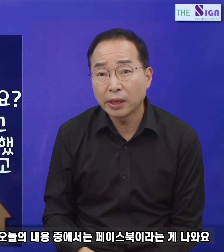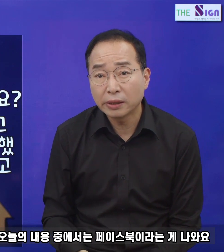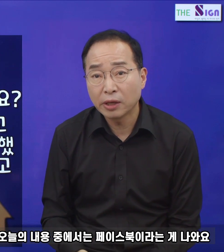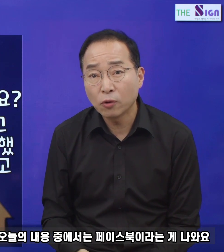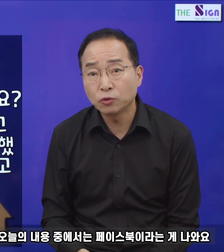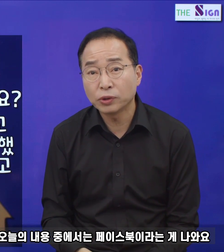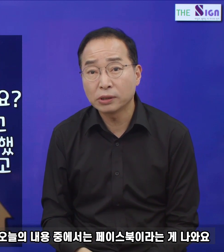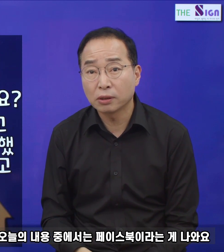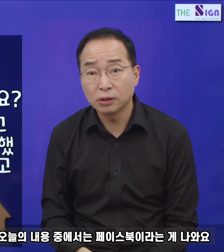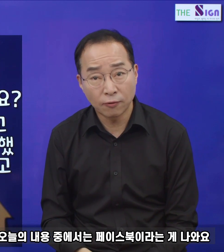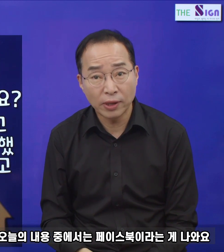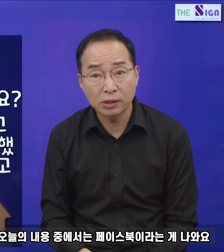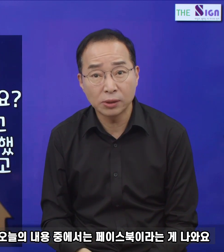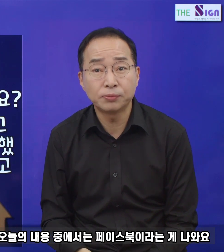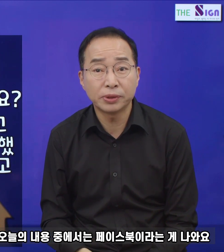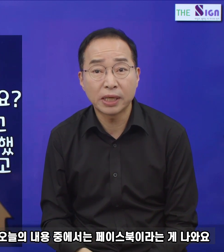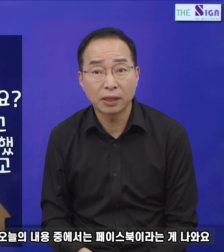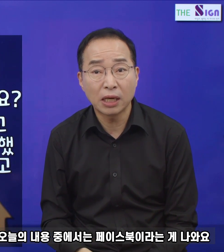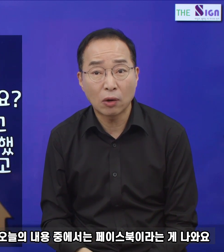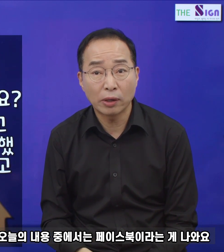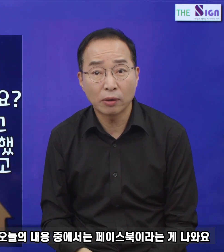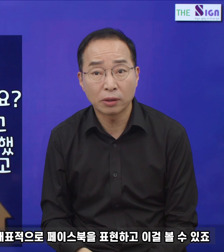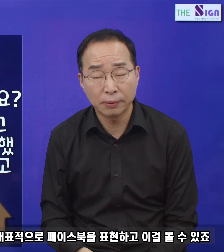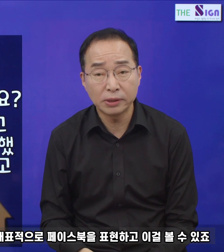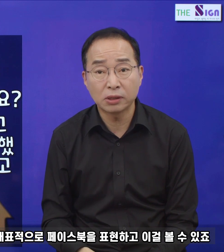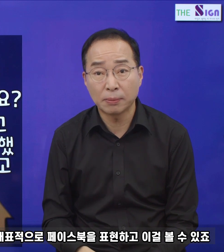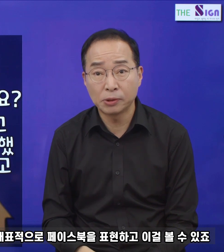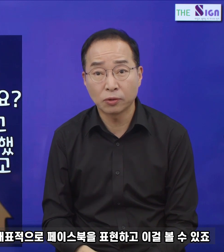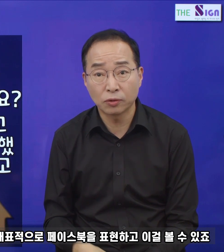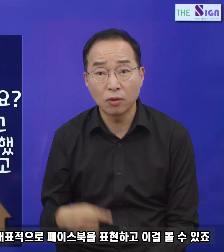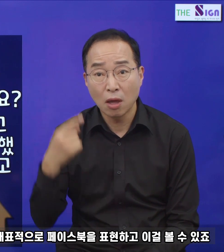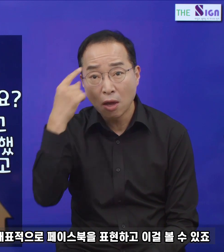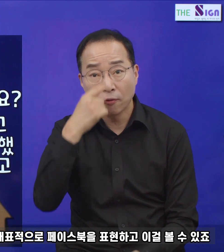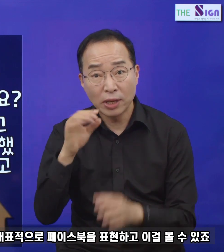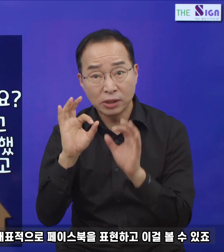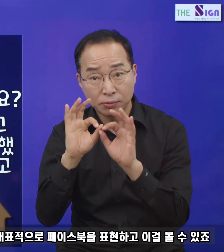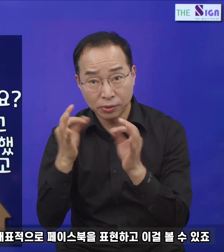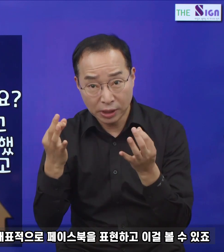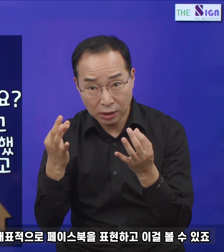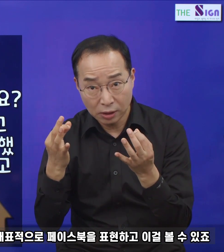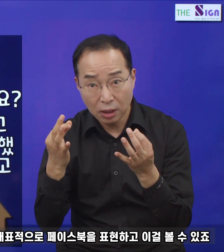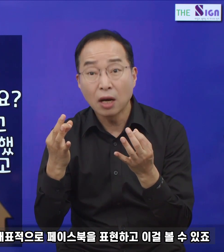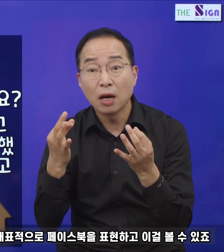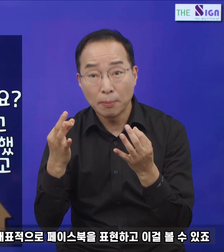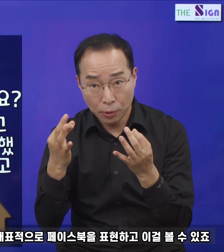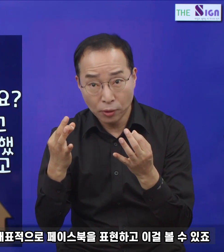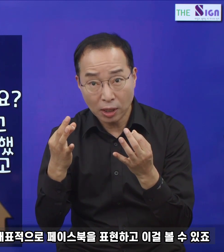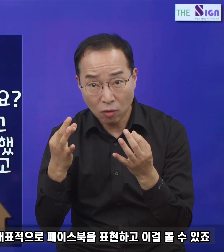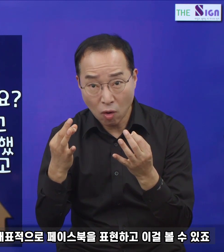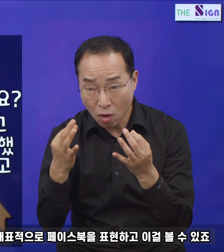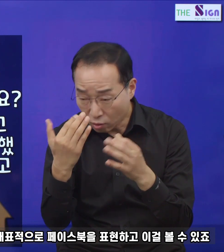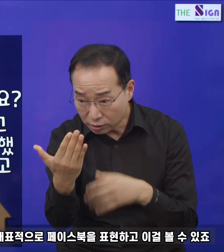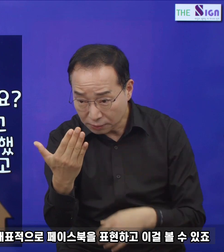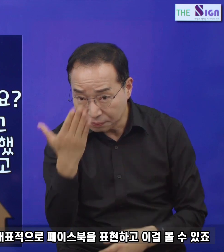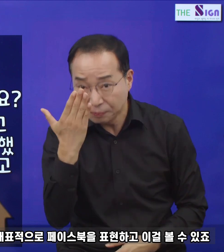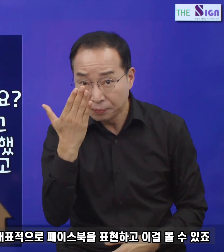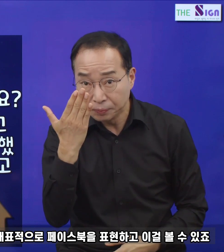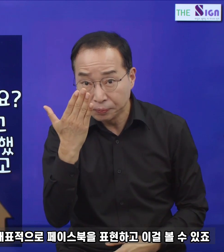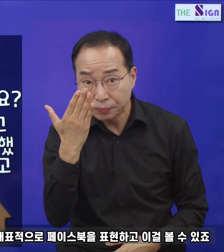오늘의 내용 중에서는 이제 페이스북이라는 게 나와요. 그러면 이제 대표적으로 페이스북을 표현하고